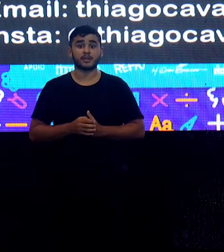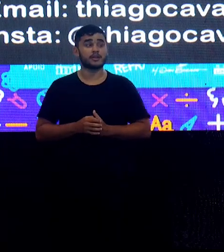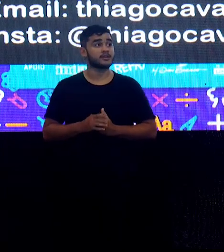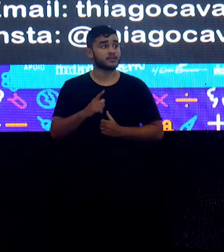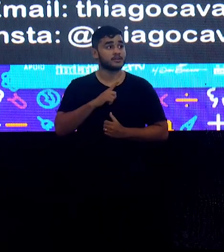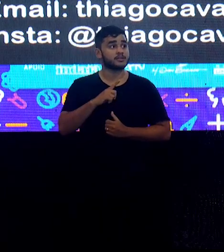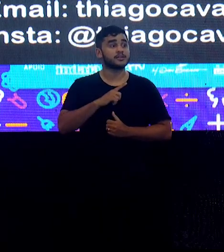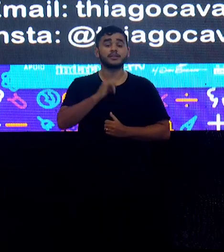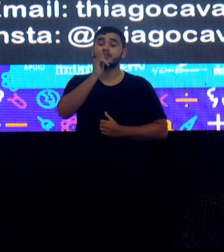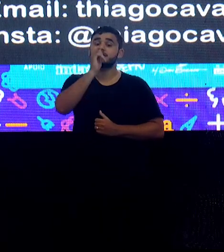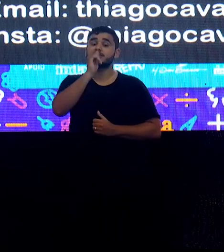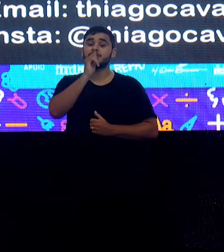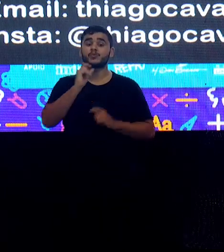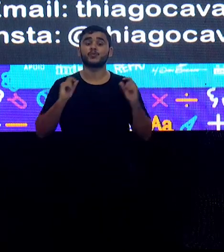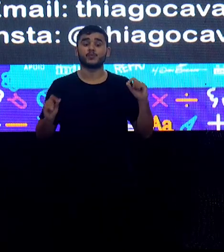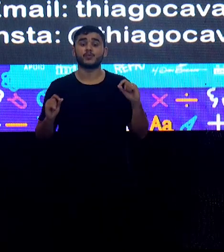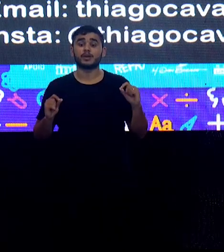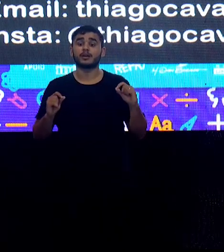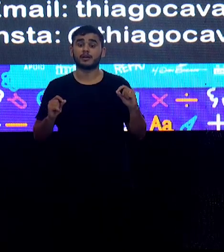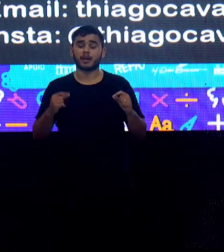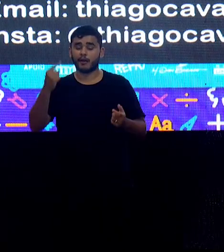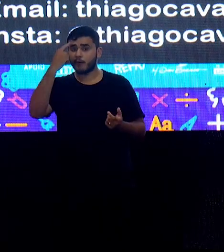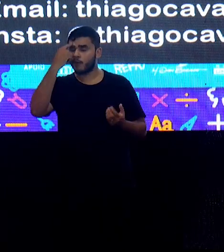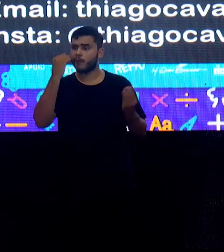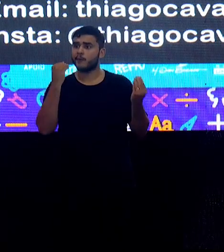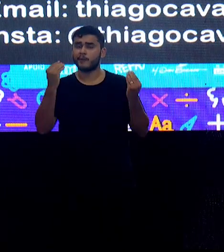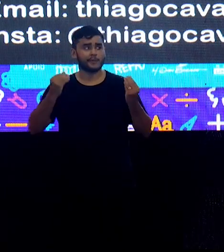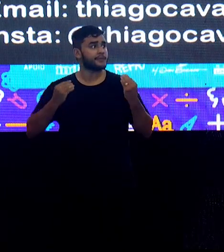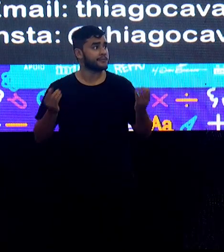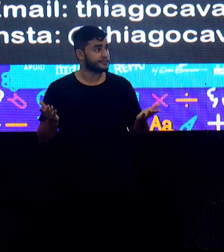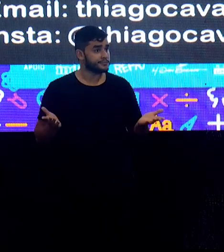tu imagina onde é que isso vai dar, né?